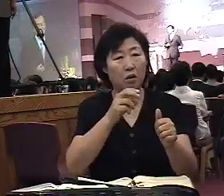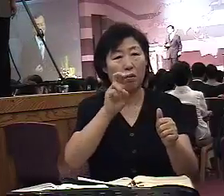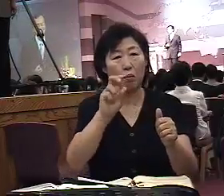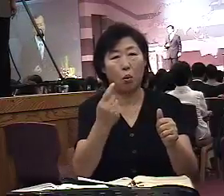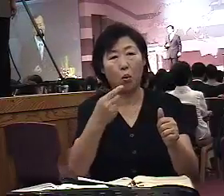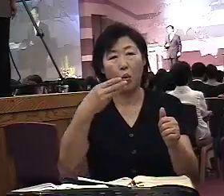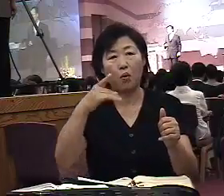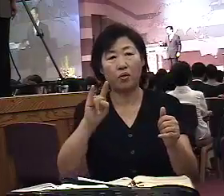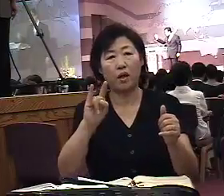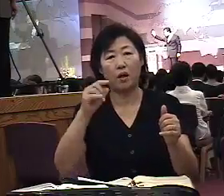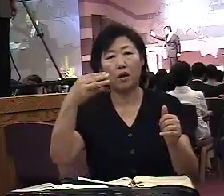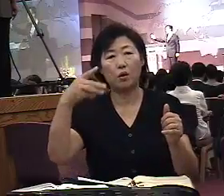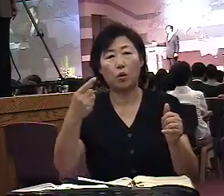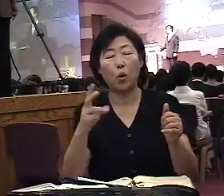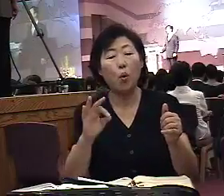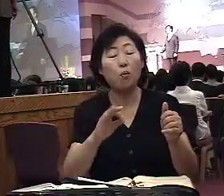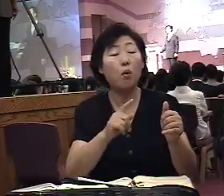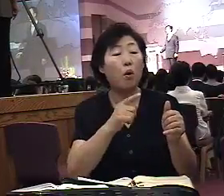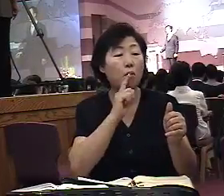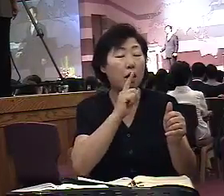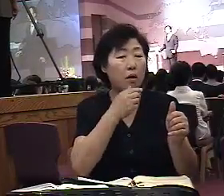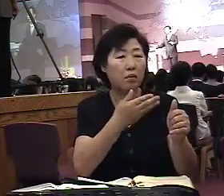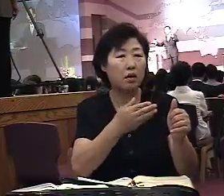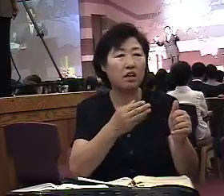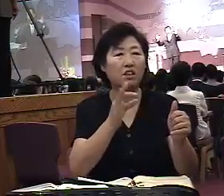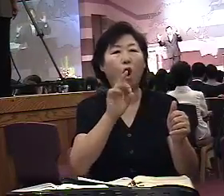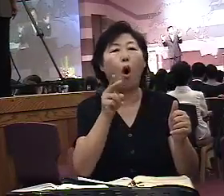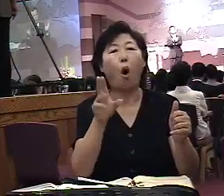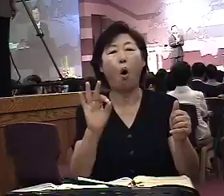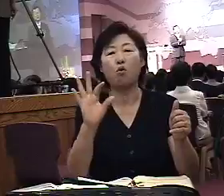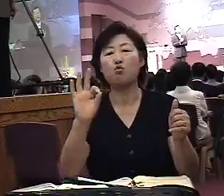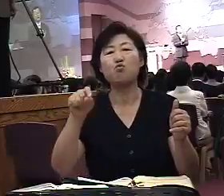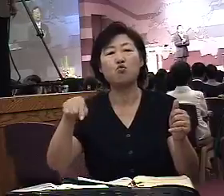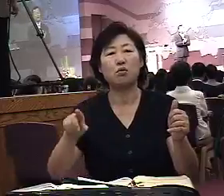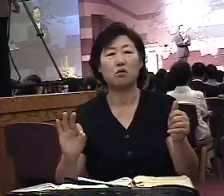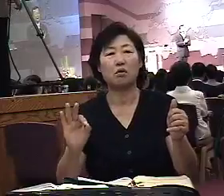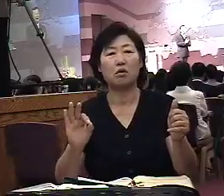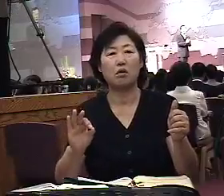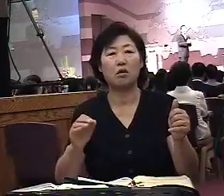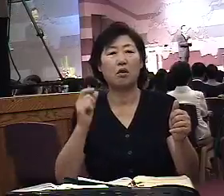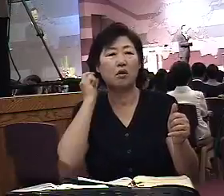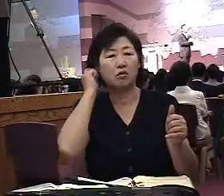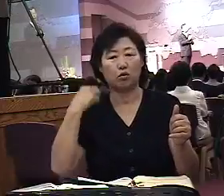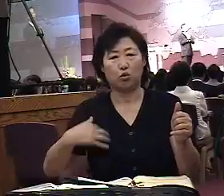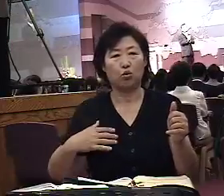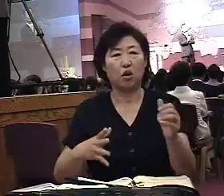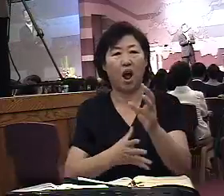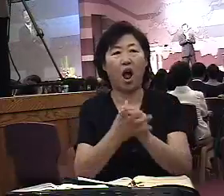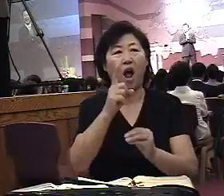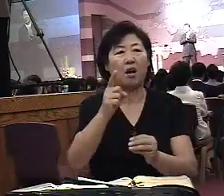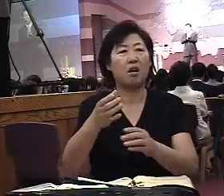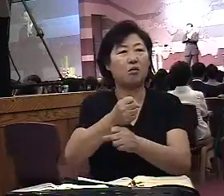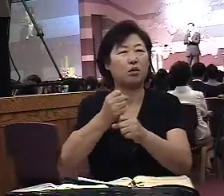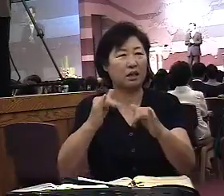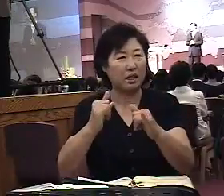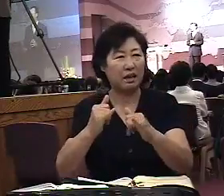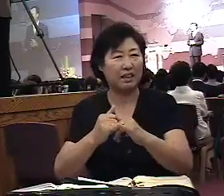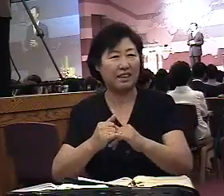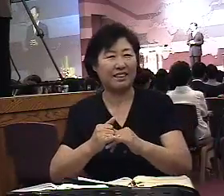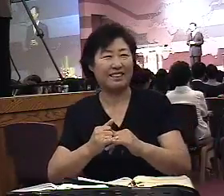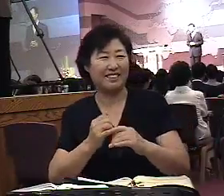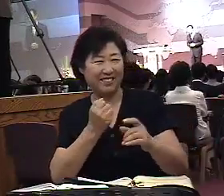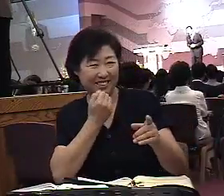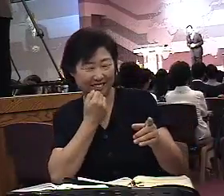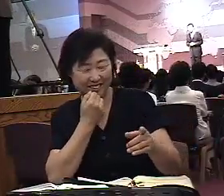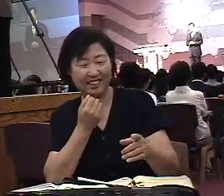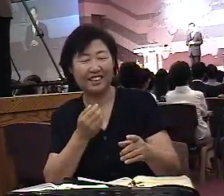영웅으로 볼 것입니다. 영웅으로 말합니다. 중국을 하나로 묶은 사람, 강력하게 중국을 이끈 강력한